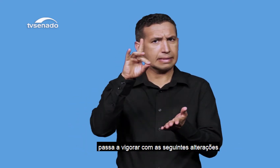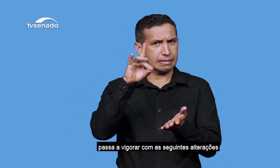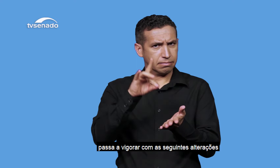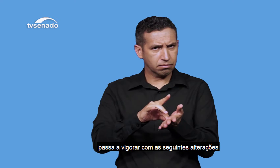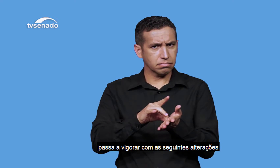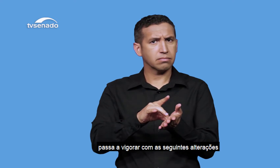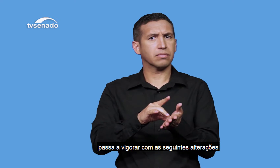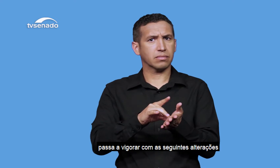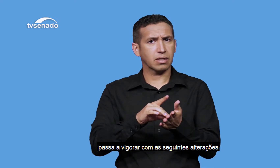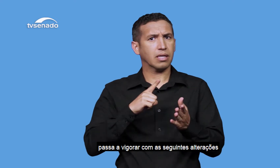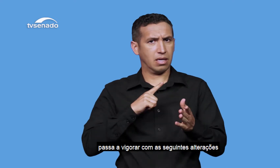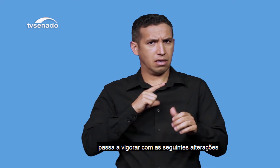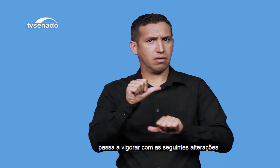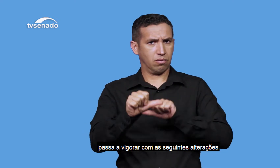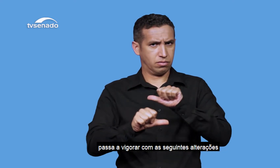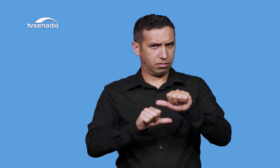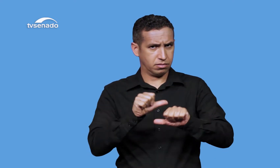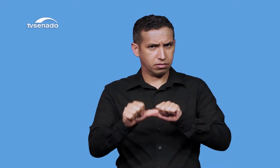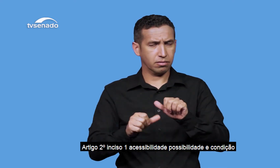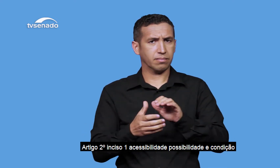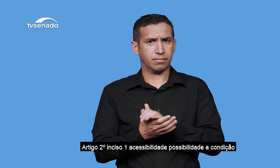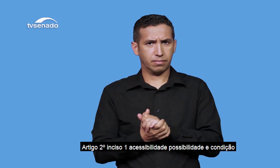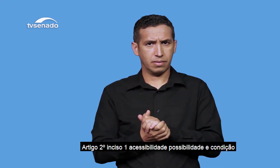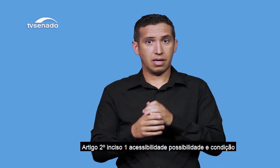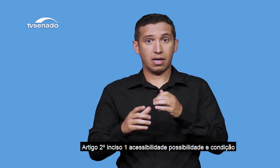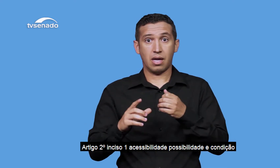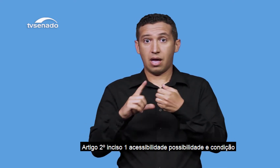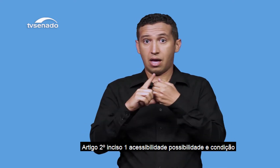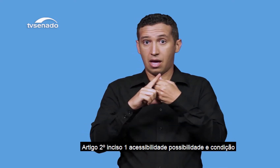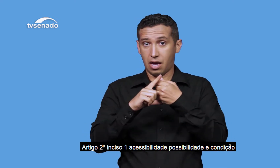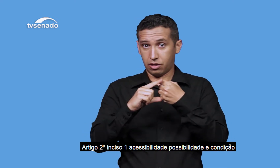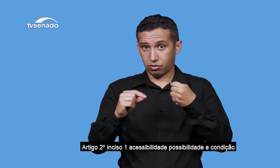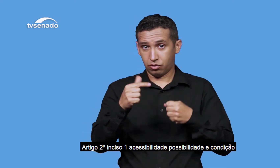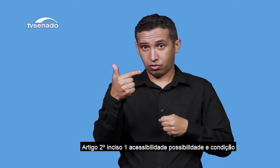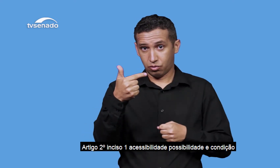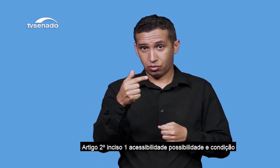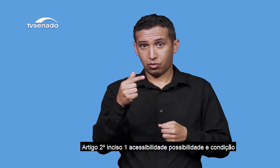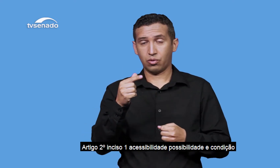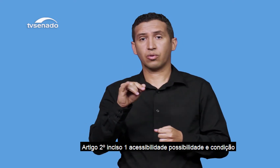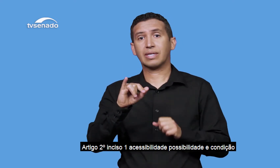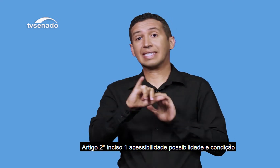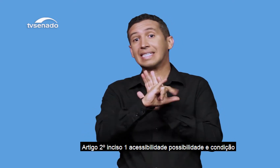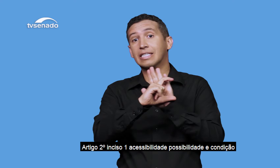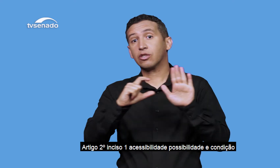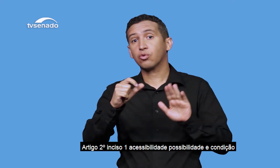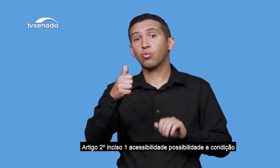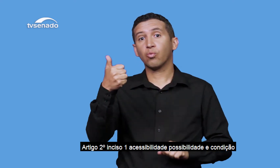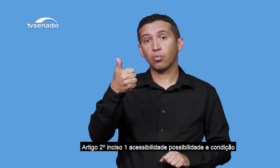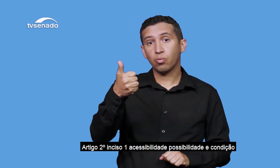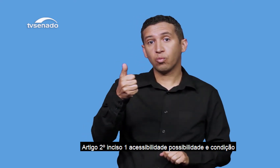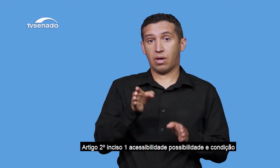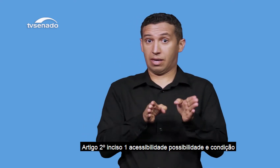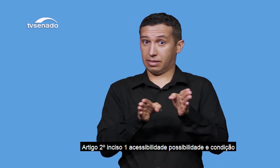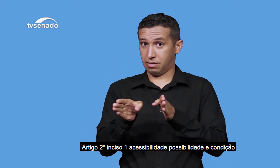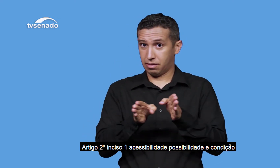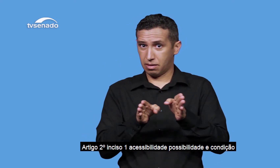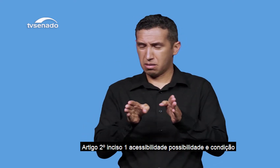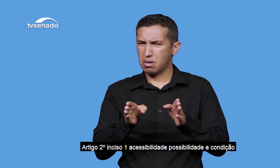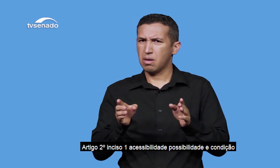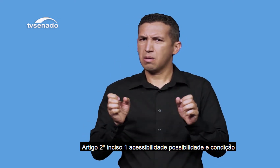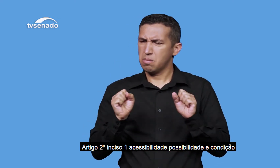a vigorar com as seguintes alterações artigo 2º inciso 1 acessibilidade